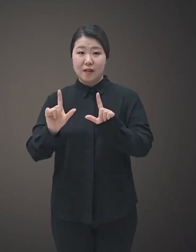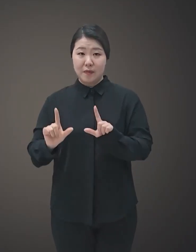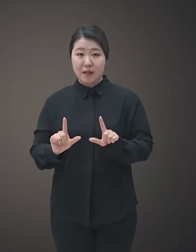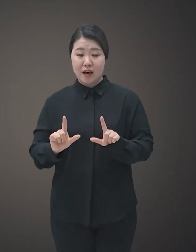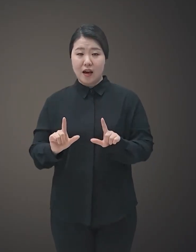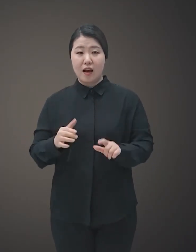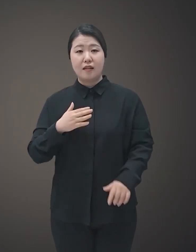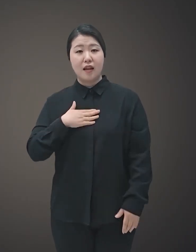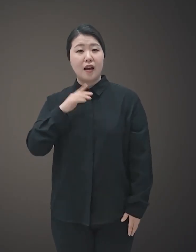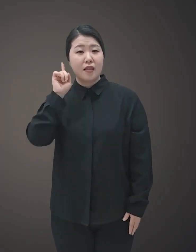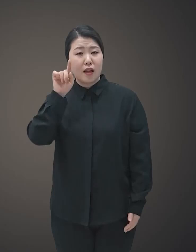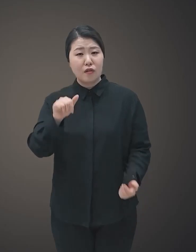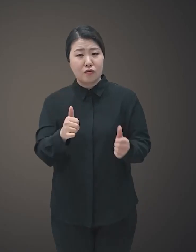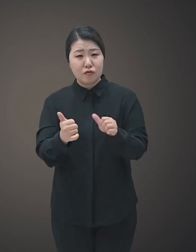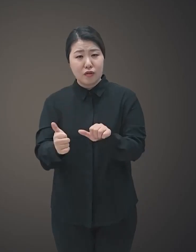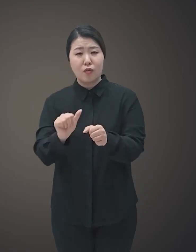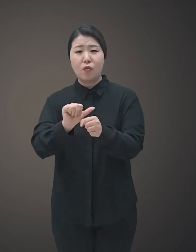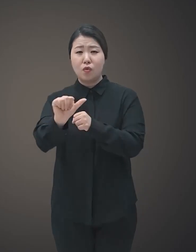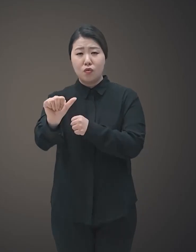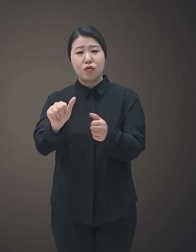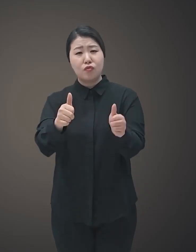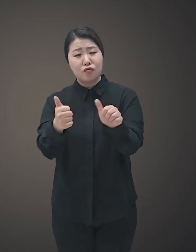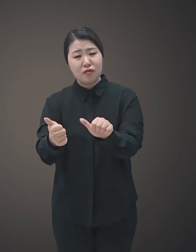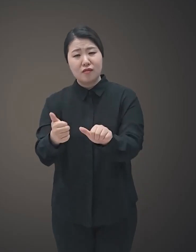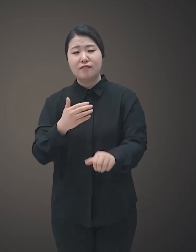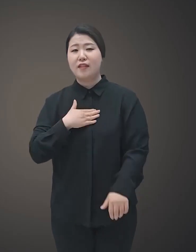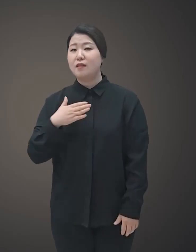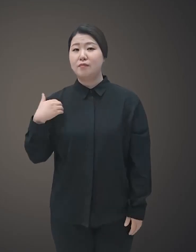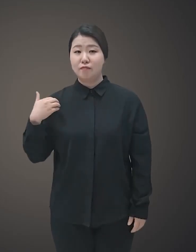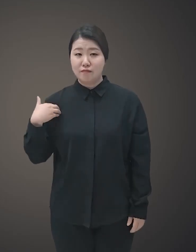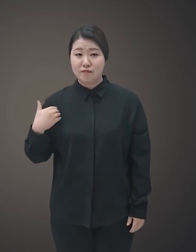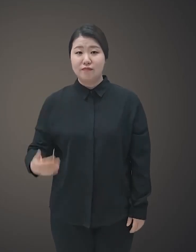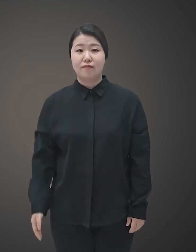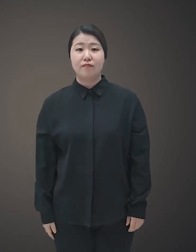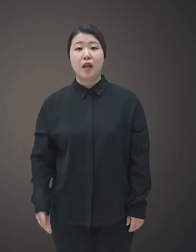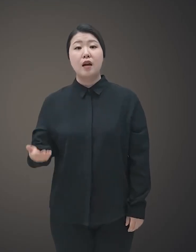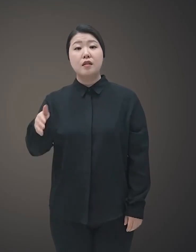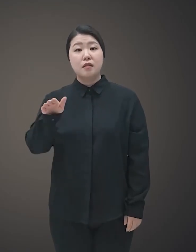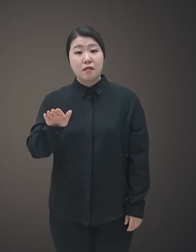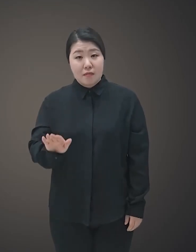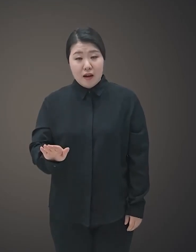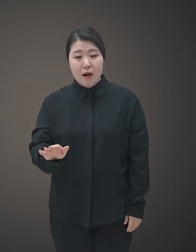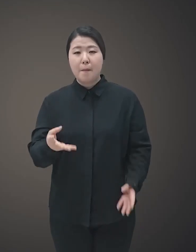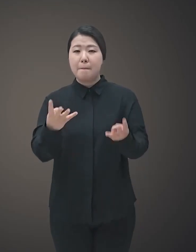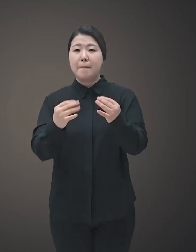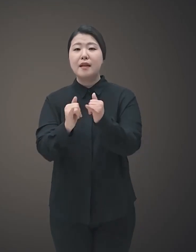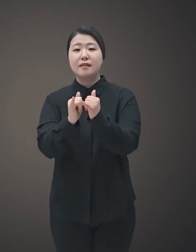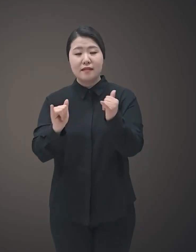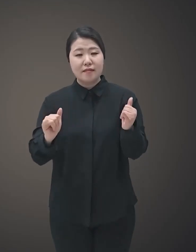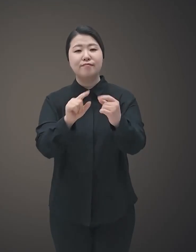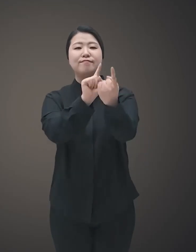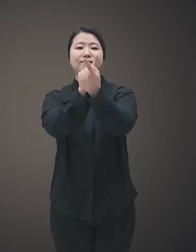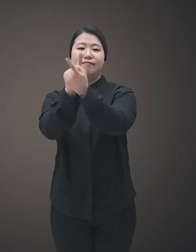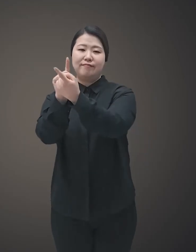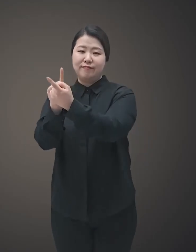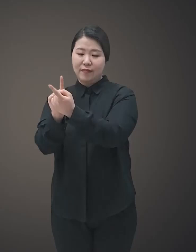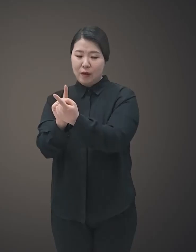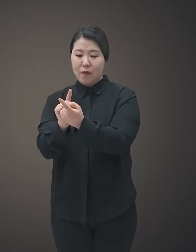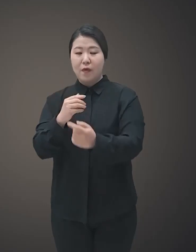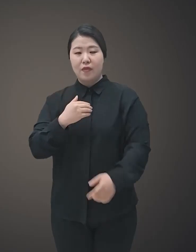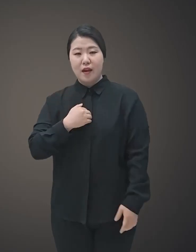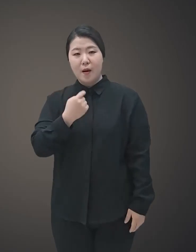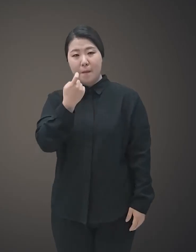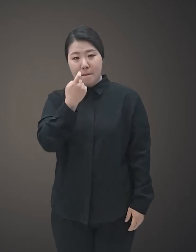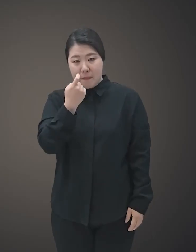내일 죽을지 5년을 더 살지 저는 알 수 없습니다. 하지만 그때까지 가능한 한 많은